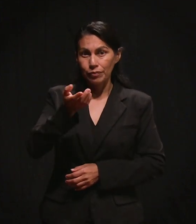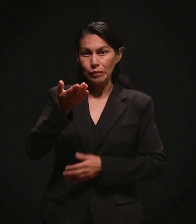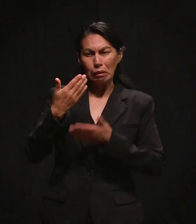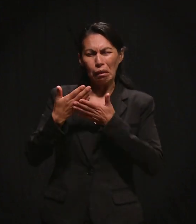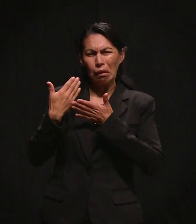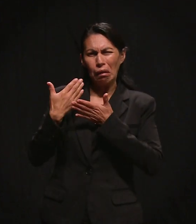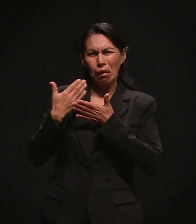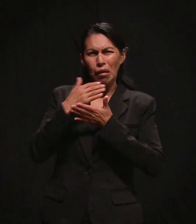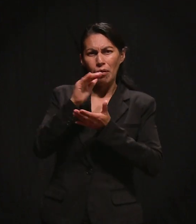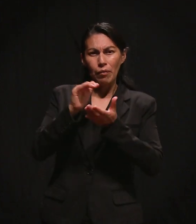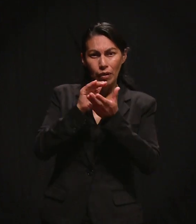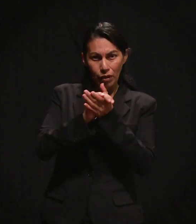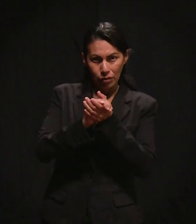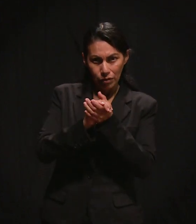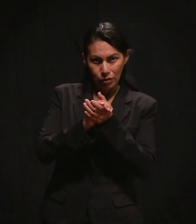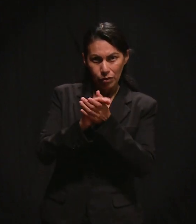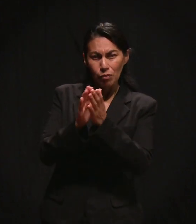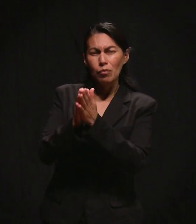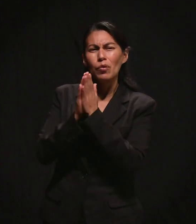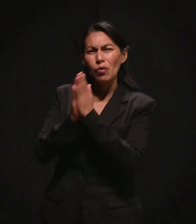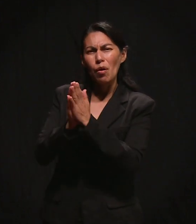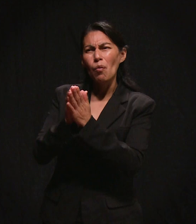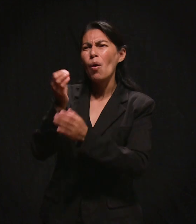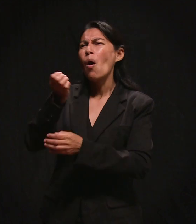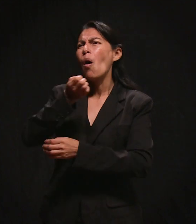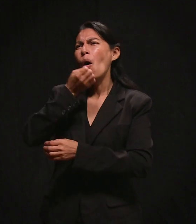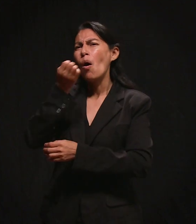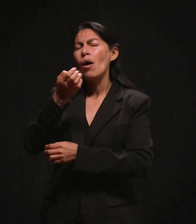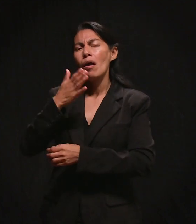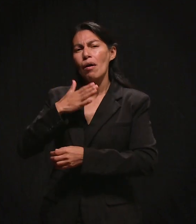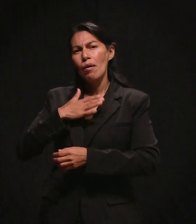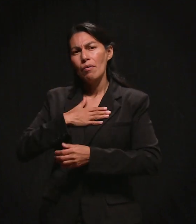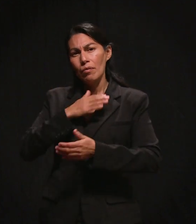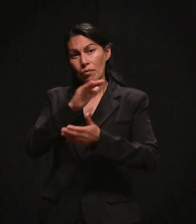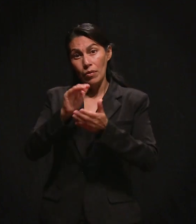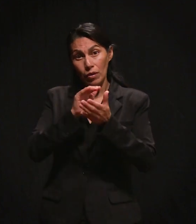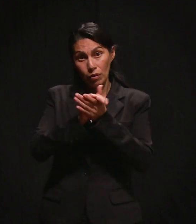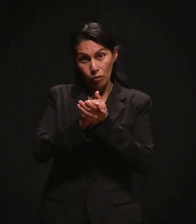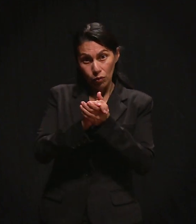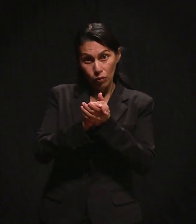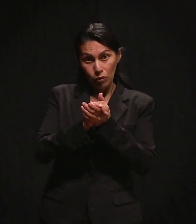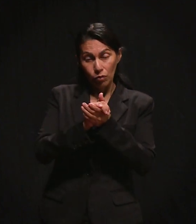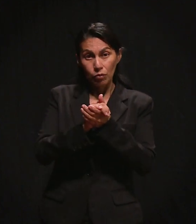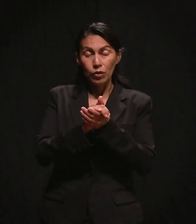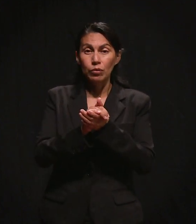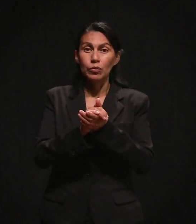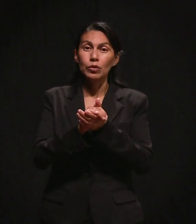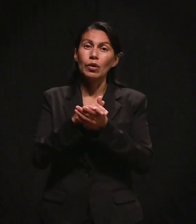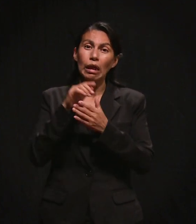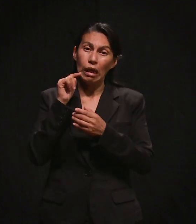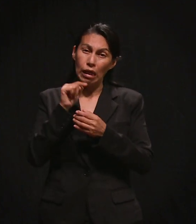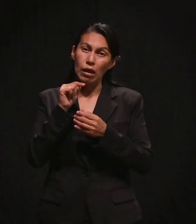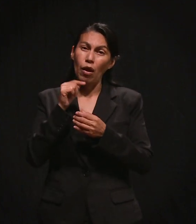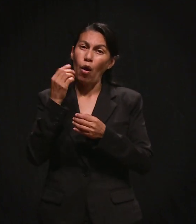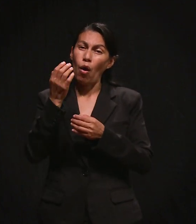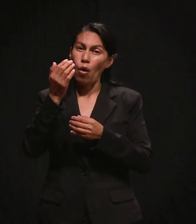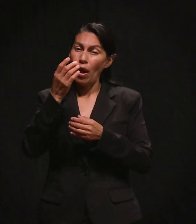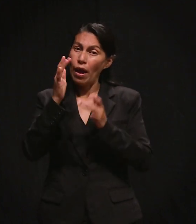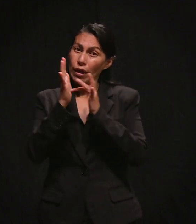Me casé recientemente, quisiera que oraran por mi matrimonio y por mi esposo para que él pueda conocer a